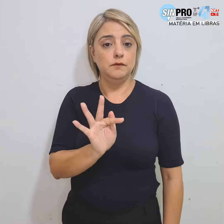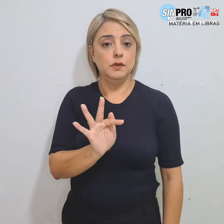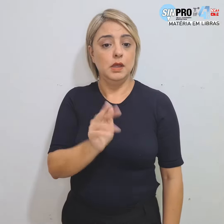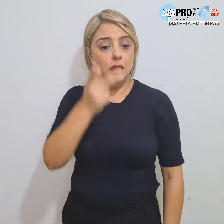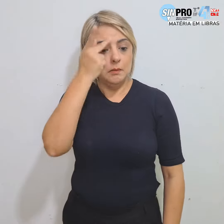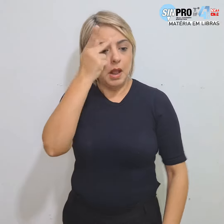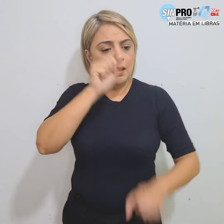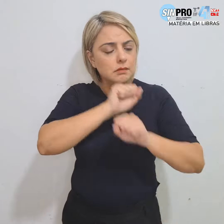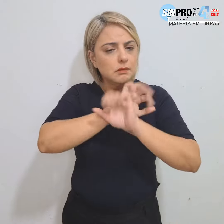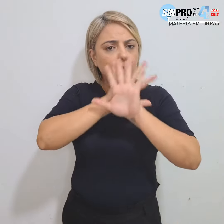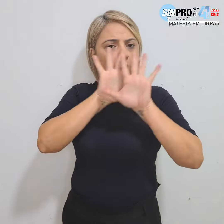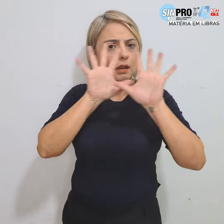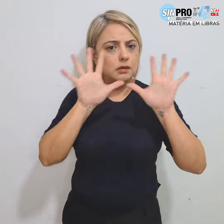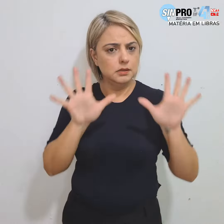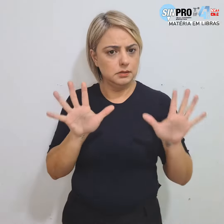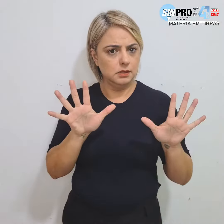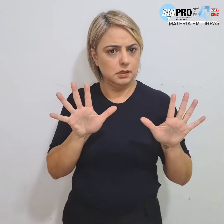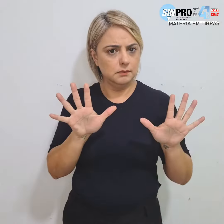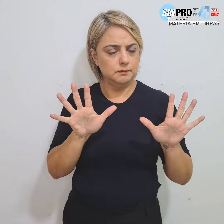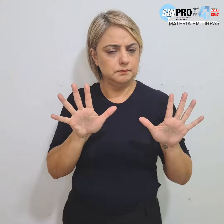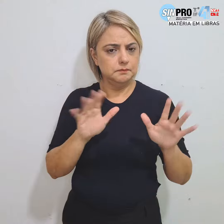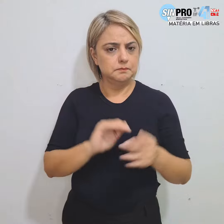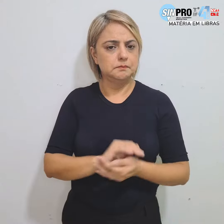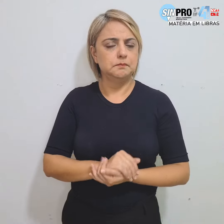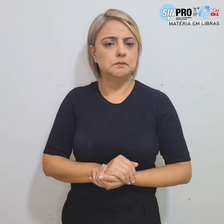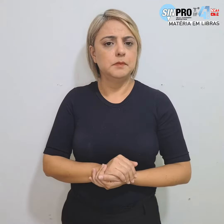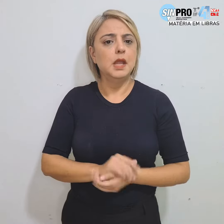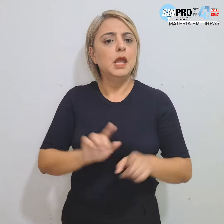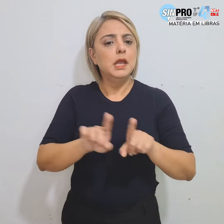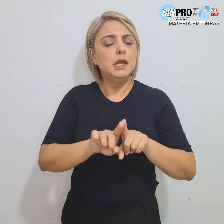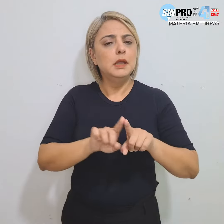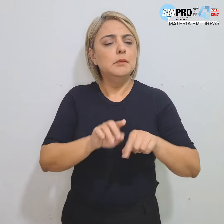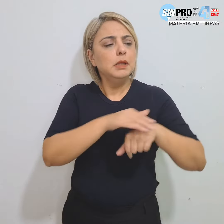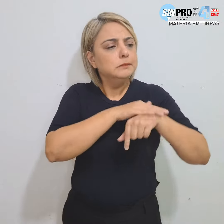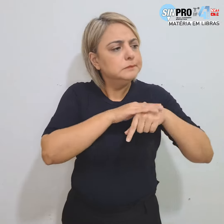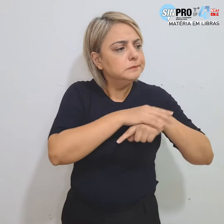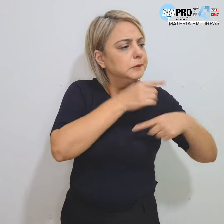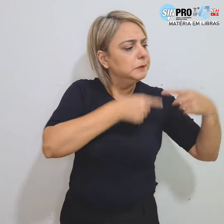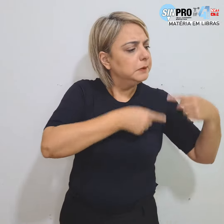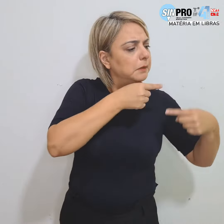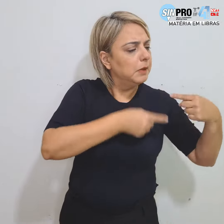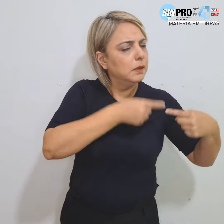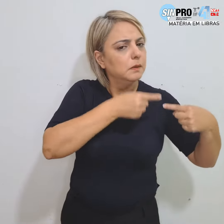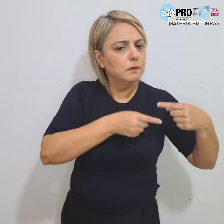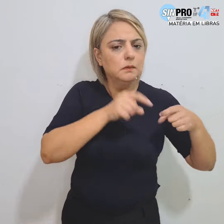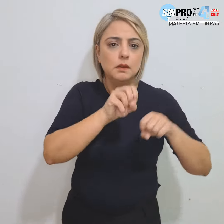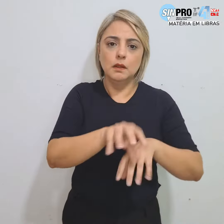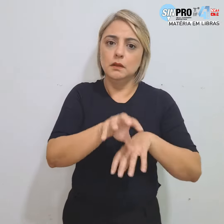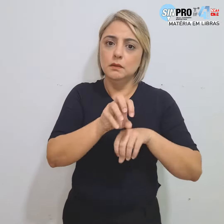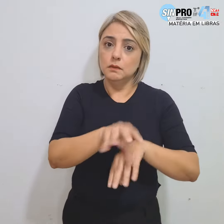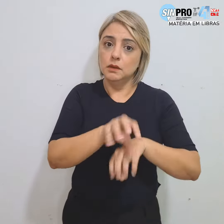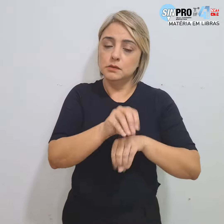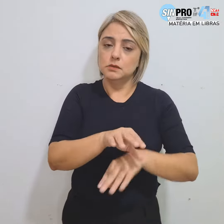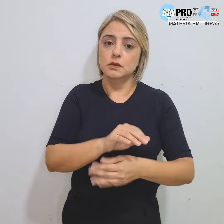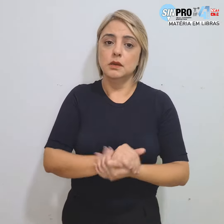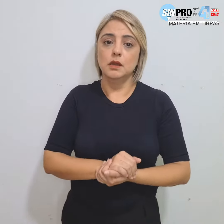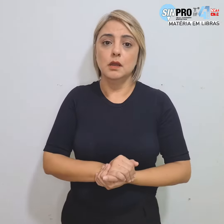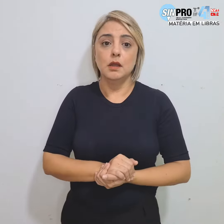esclarecimentos, além de um debate sobre a educação em tempo de